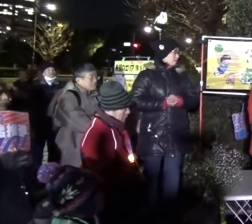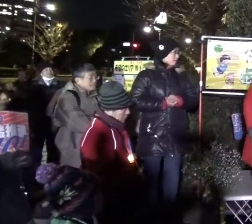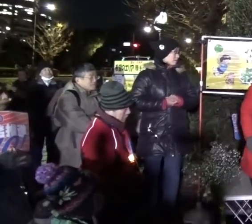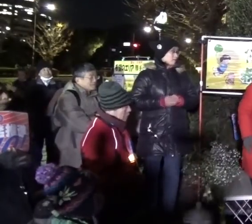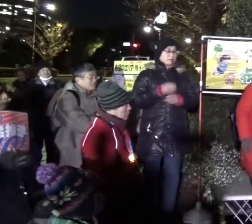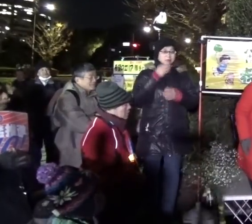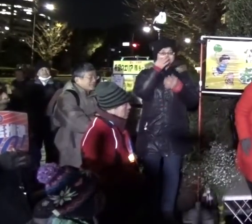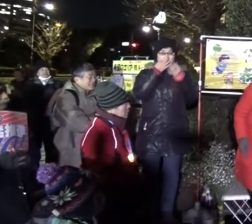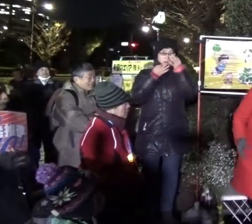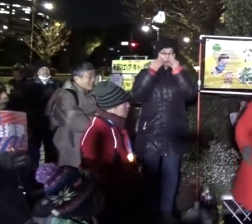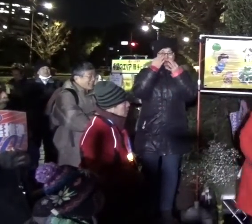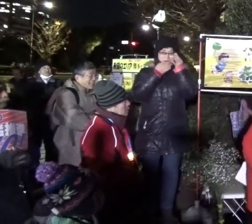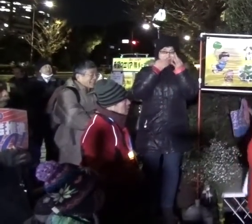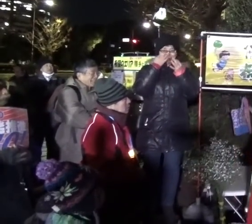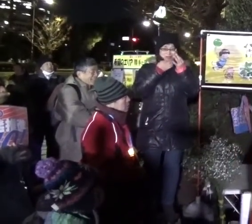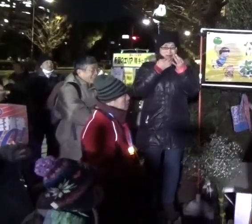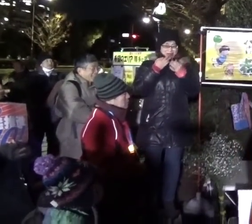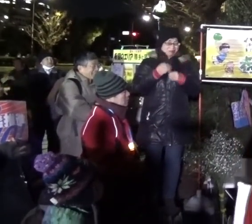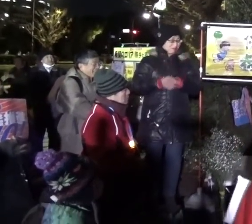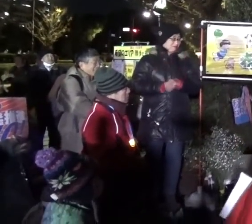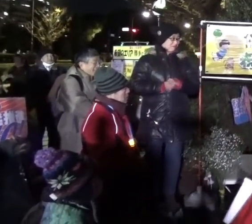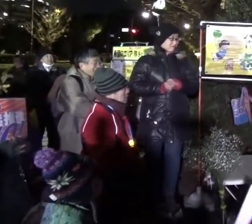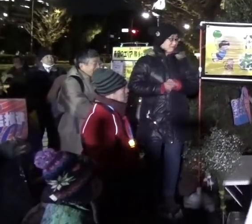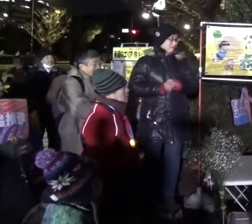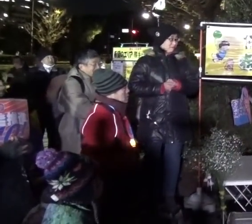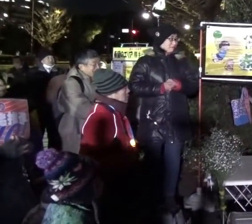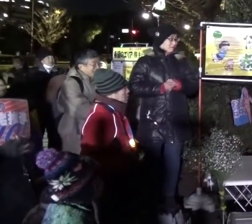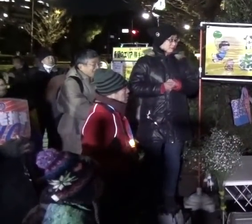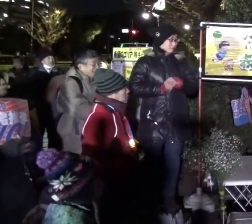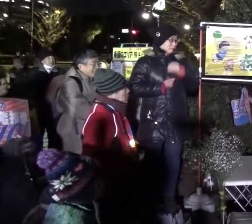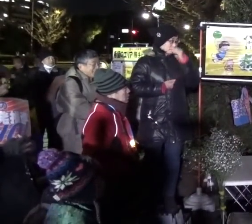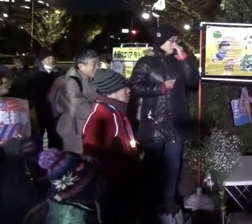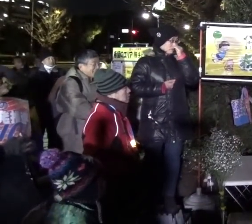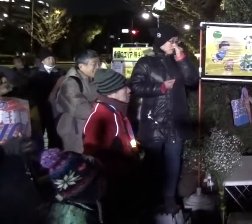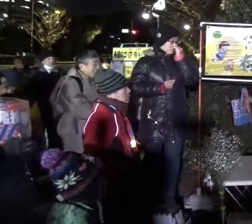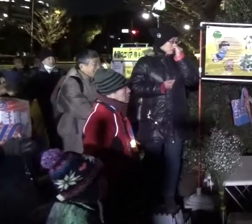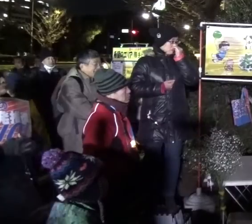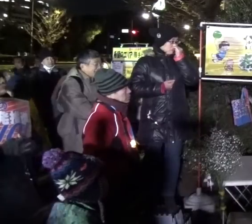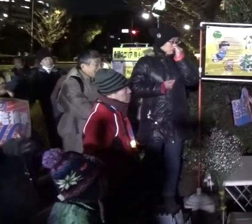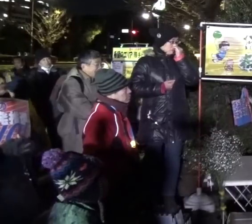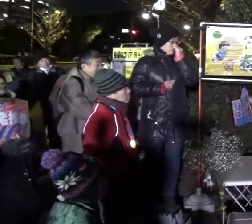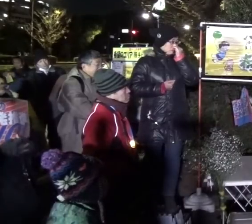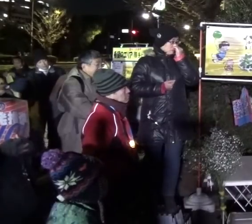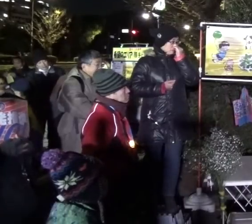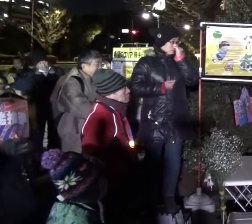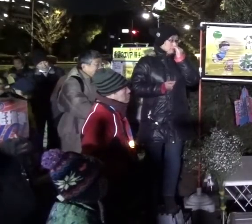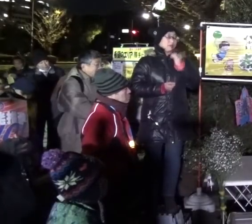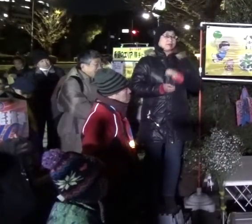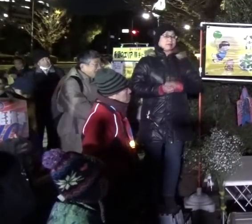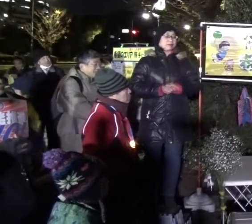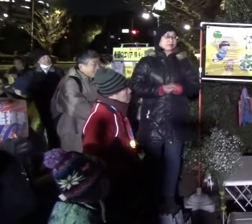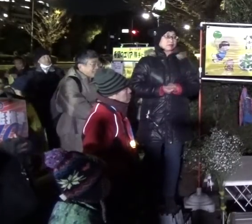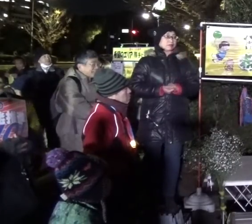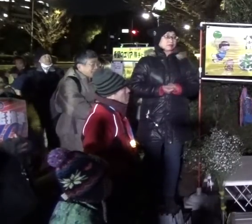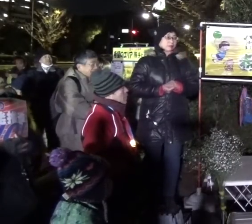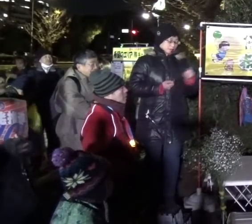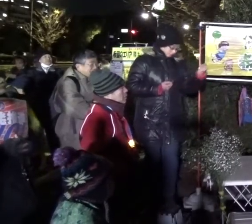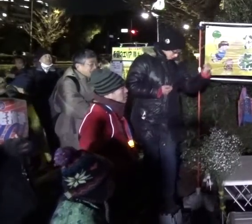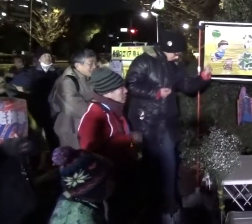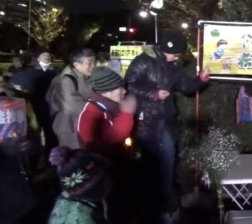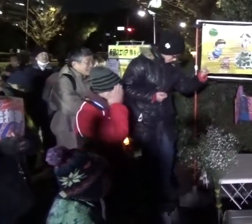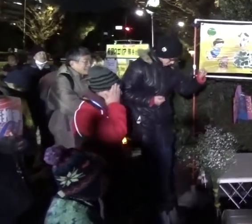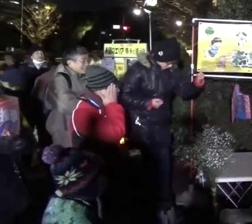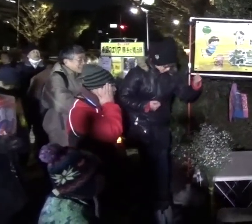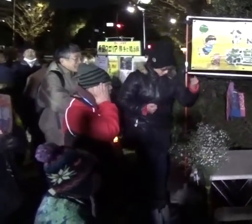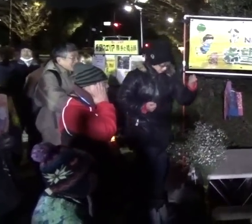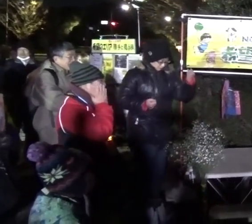アスカさんがちょっと今ね喋れない状況なので、君島さんありがとうございました。 ゆうちゃんのことをいつも思いなが